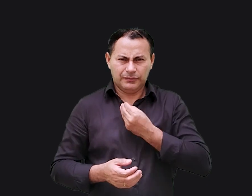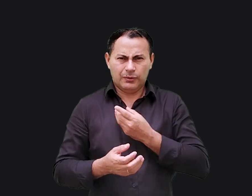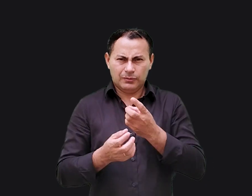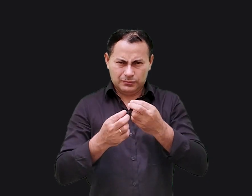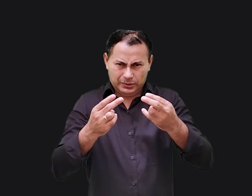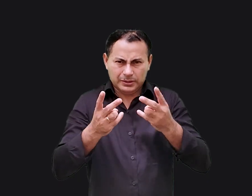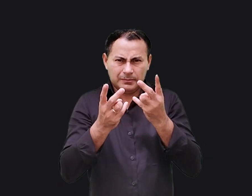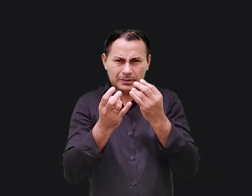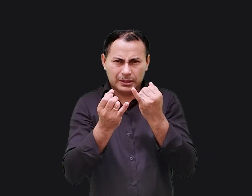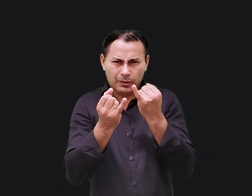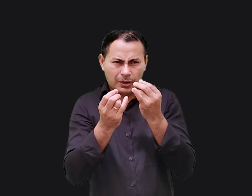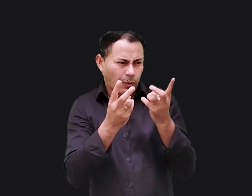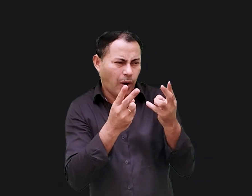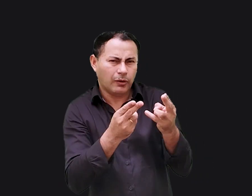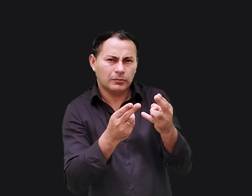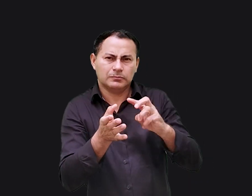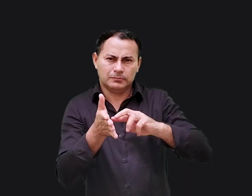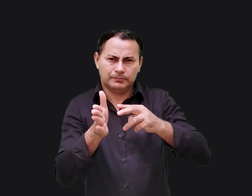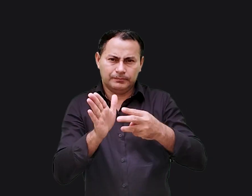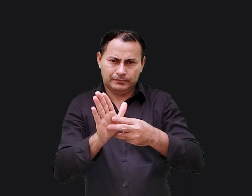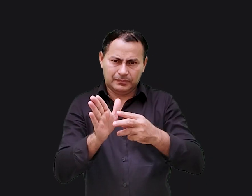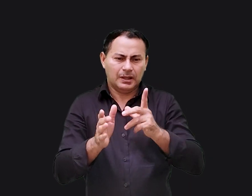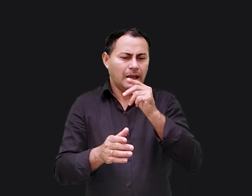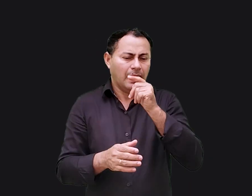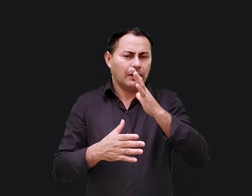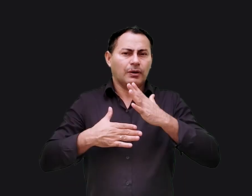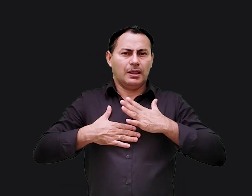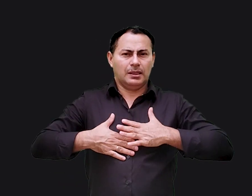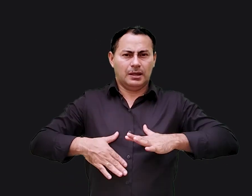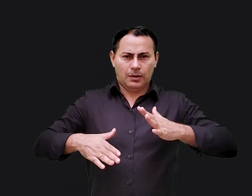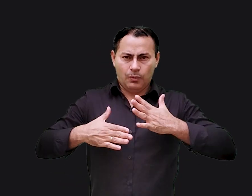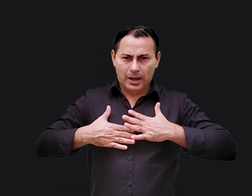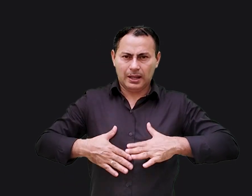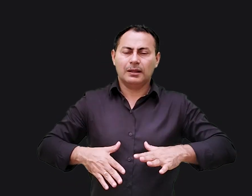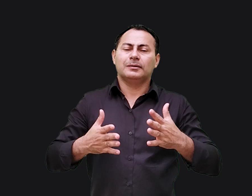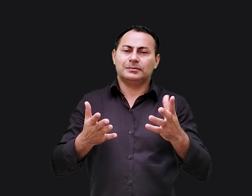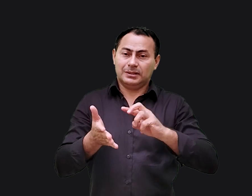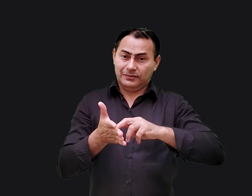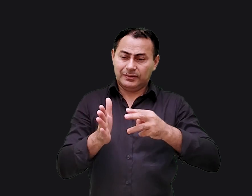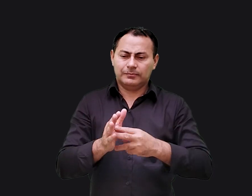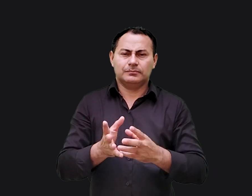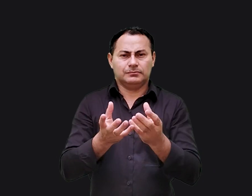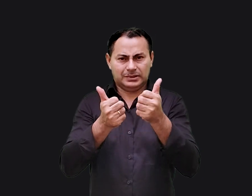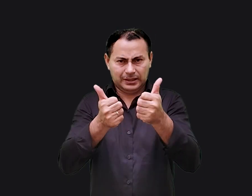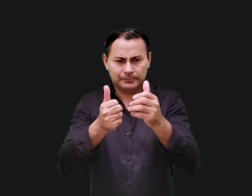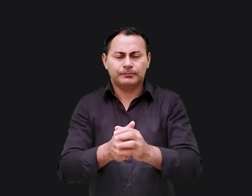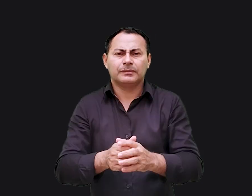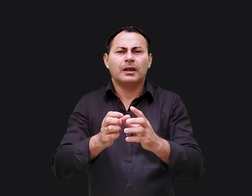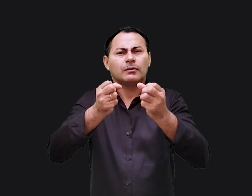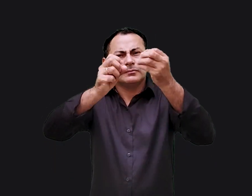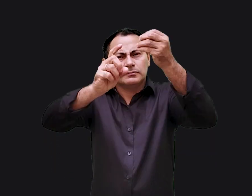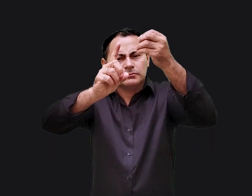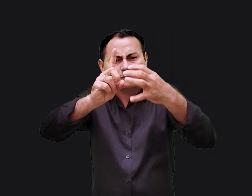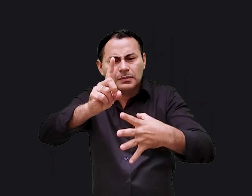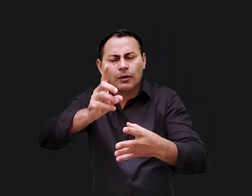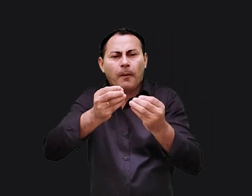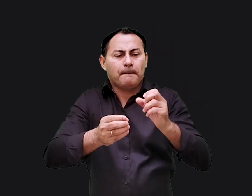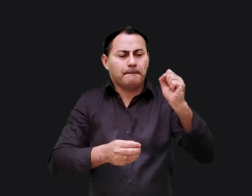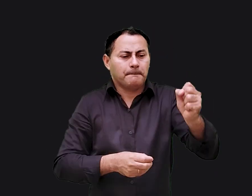algo parecido? É isso que significam as águas tranquilas. Muito bem, deixe-me descrever como o